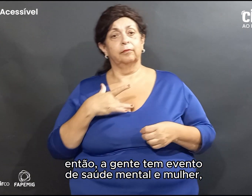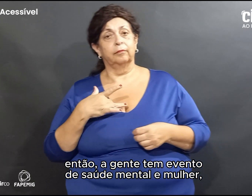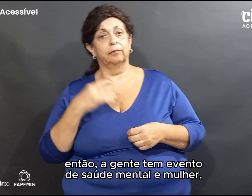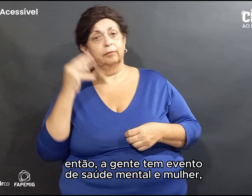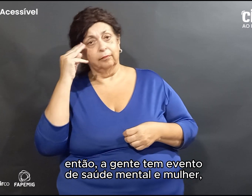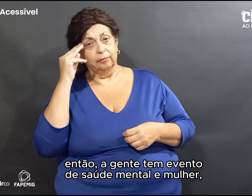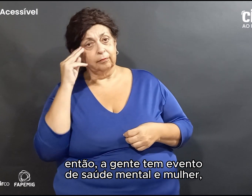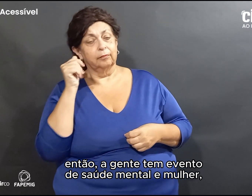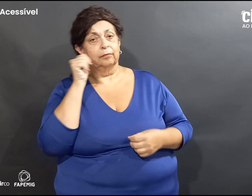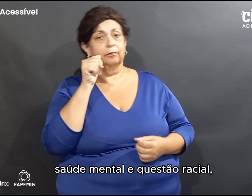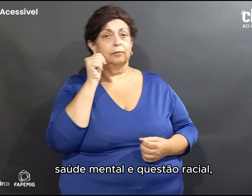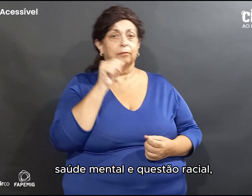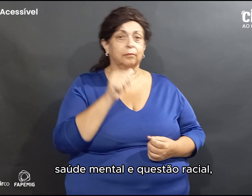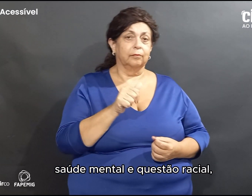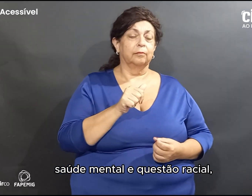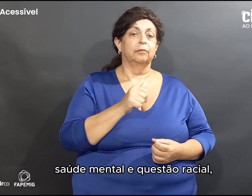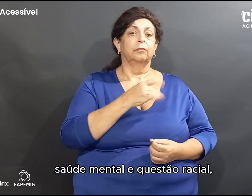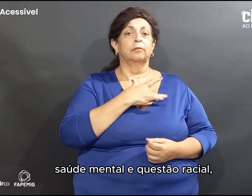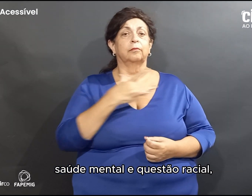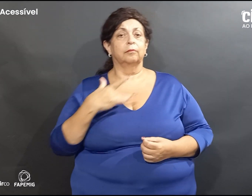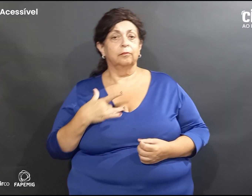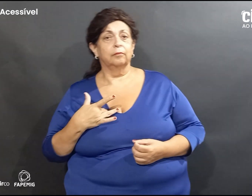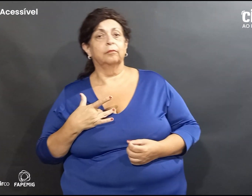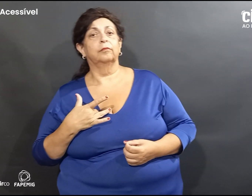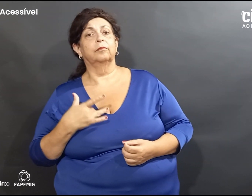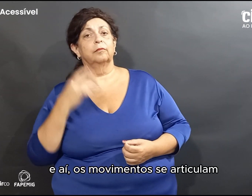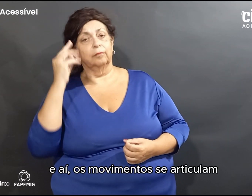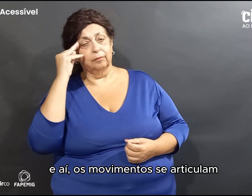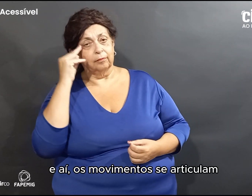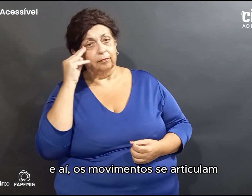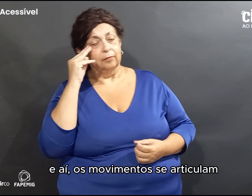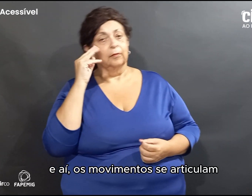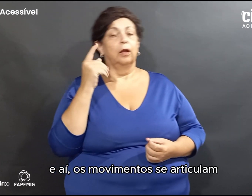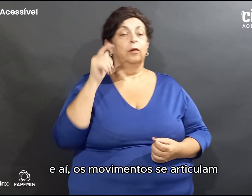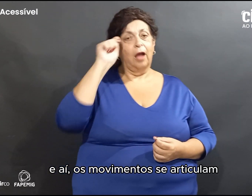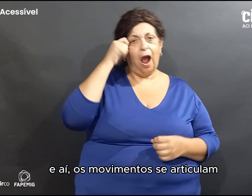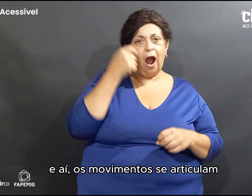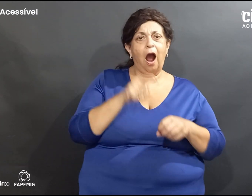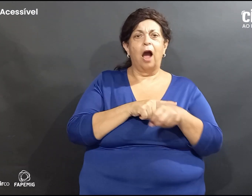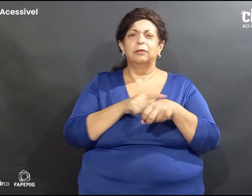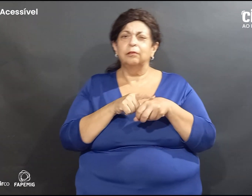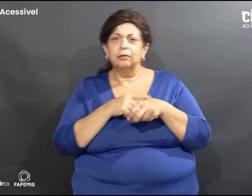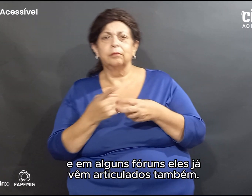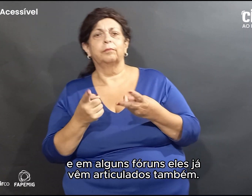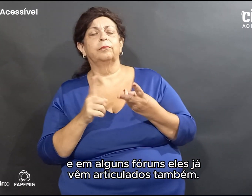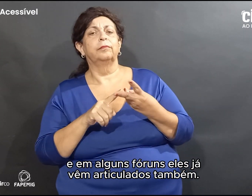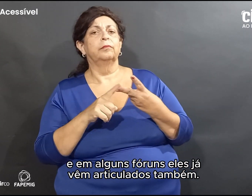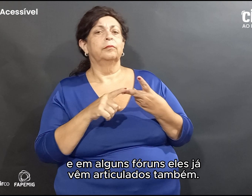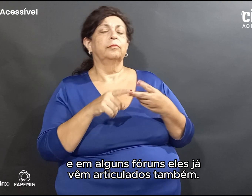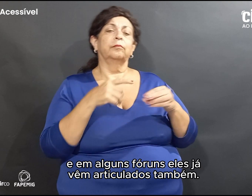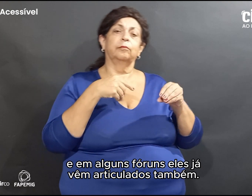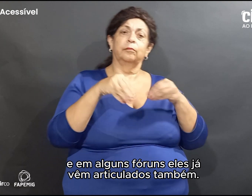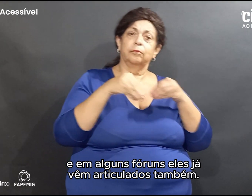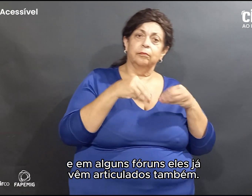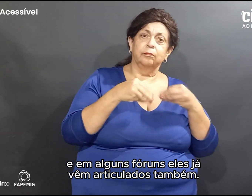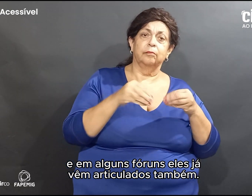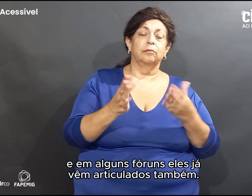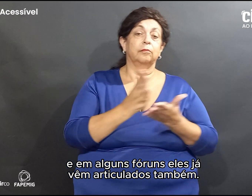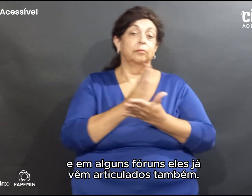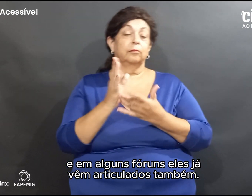mulher, né, saúde mental e questão racial, e aí os movimentos se articulam. Em alguns fóruns eles já vêm